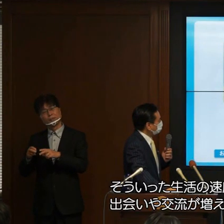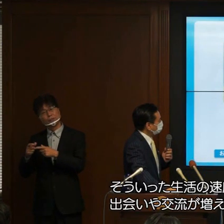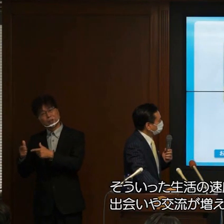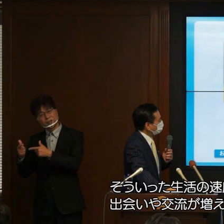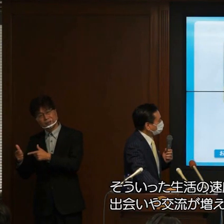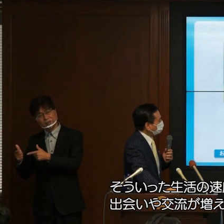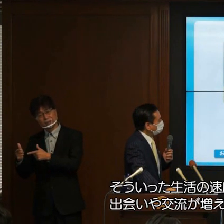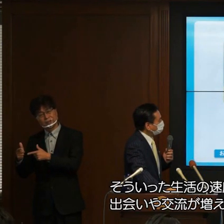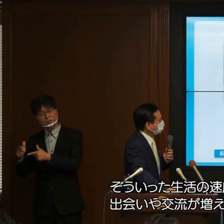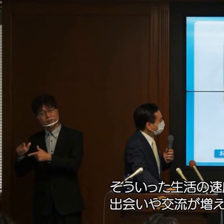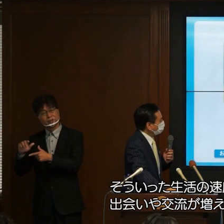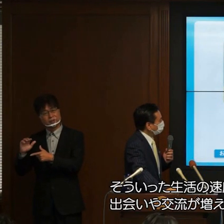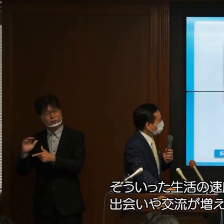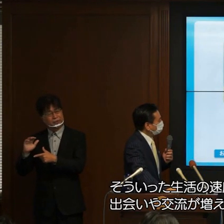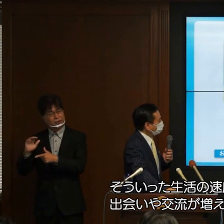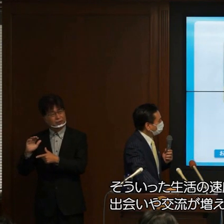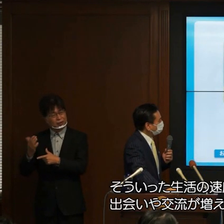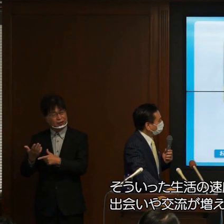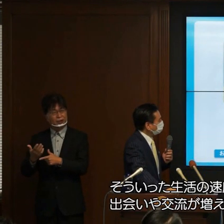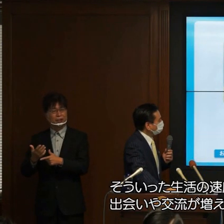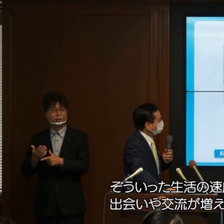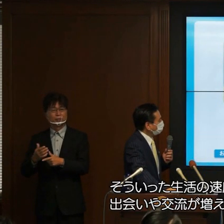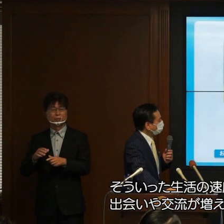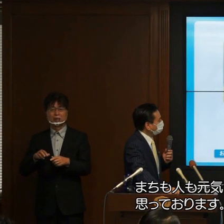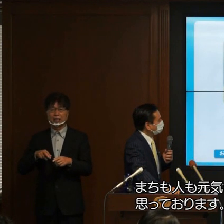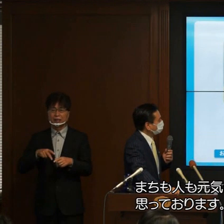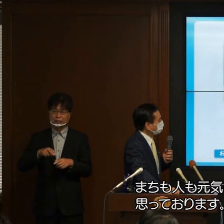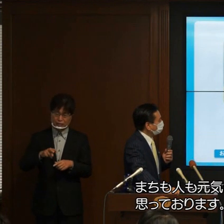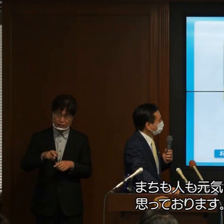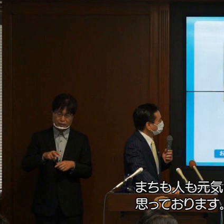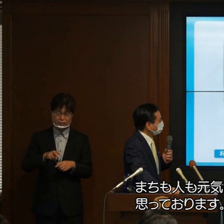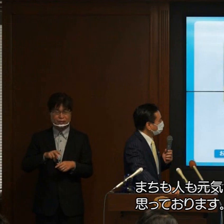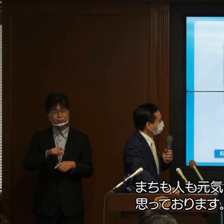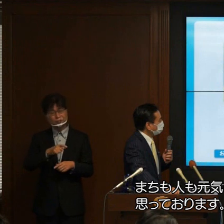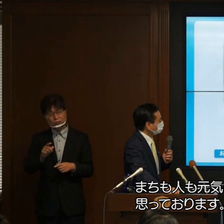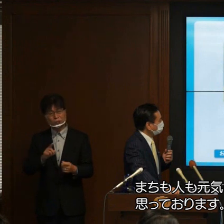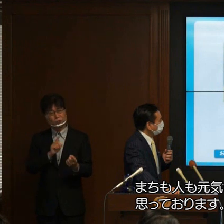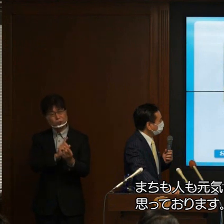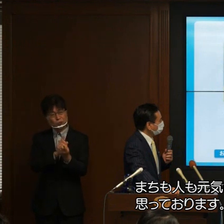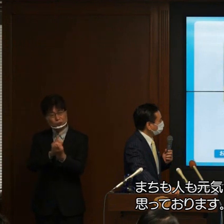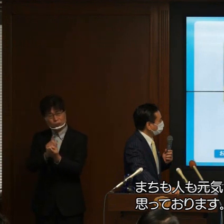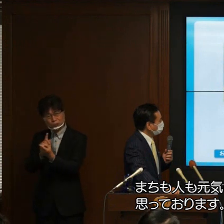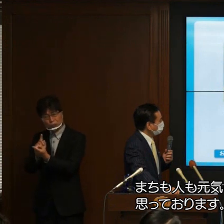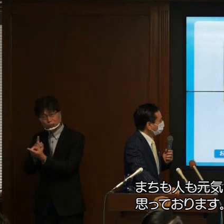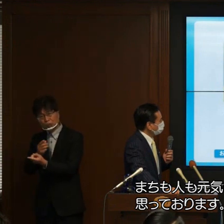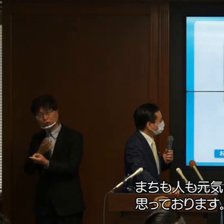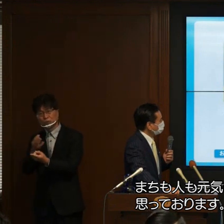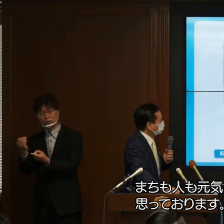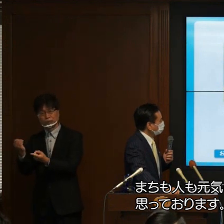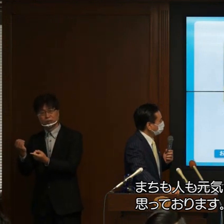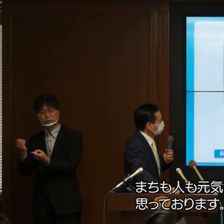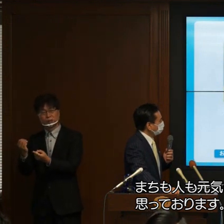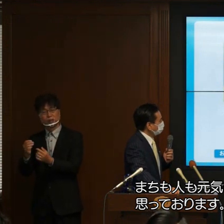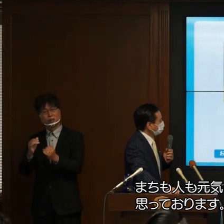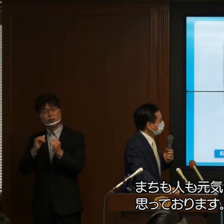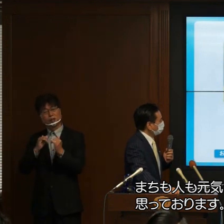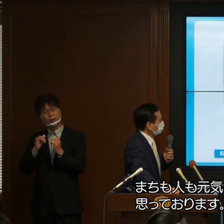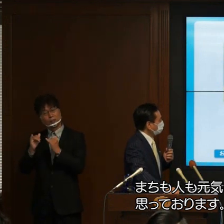った生活の速度が変わっていくと、出会いや交流も増えて、町も人も元気になっていくと思っております。